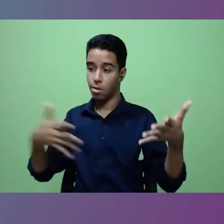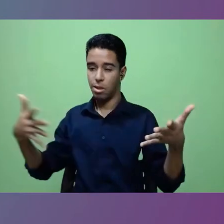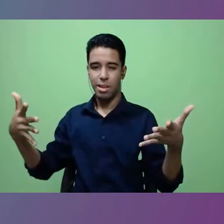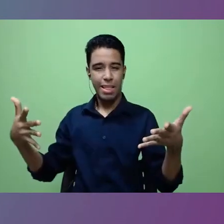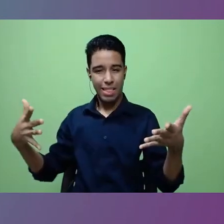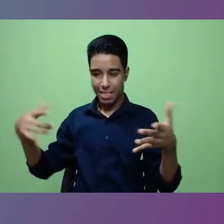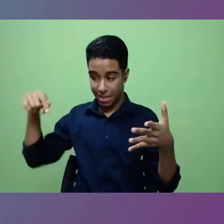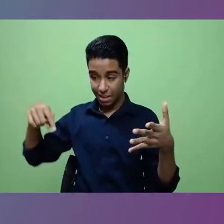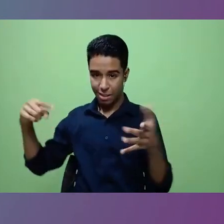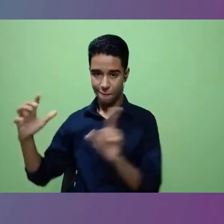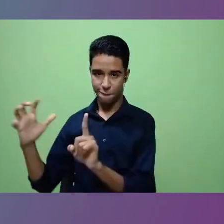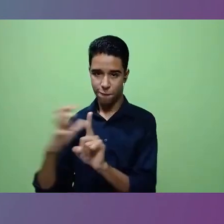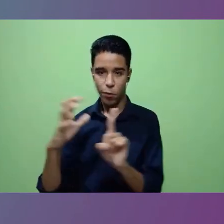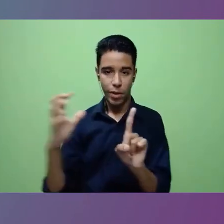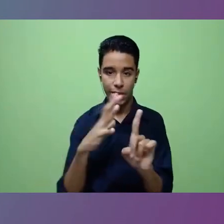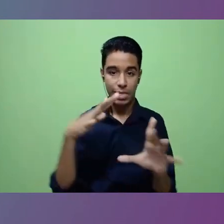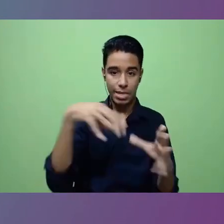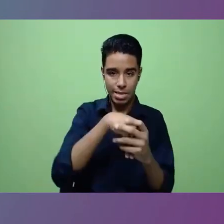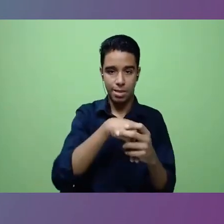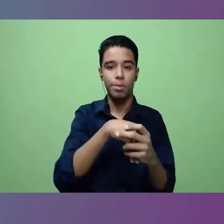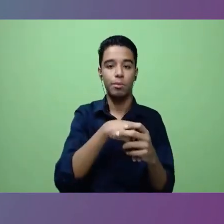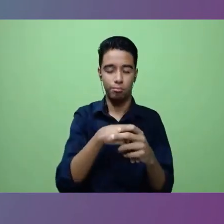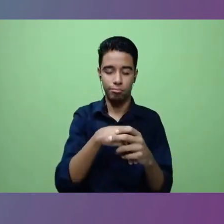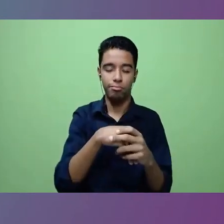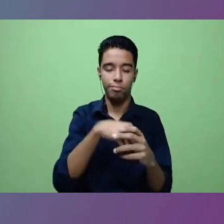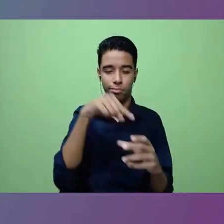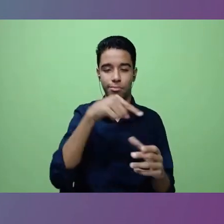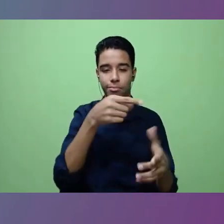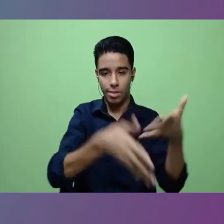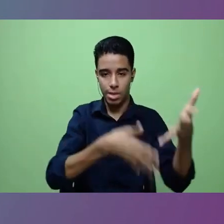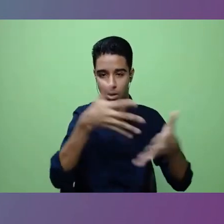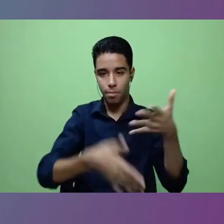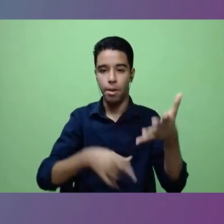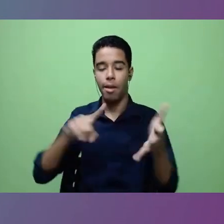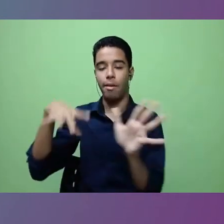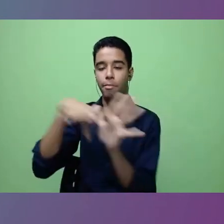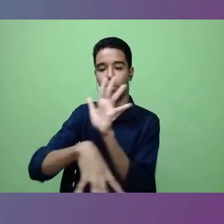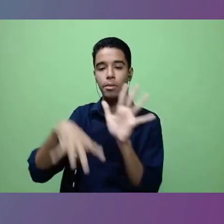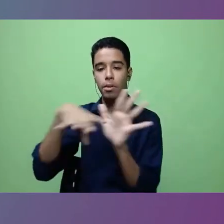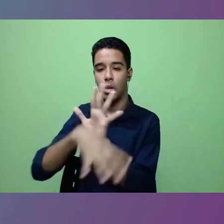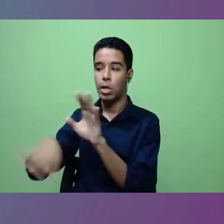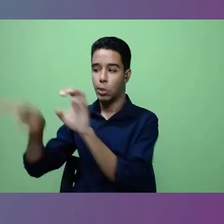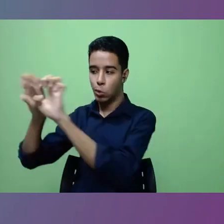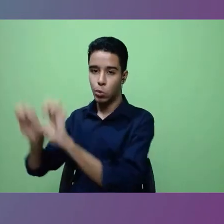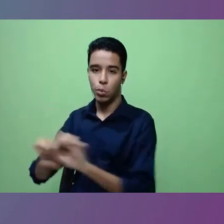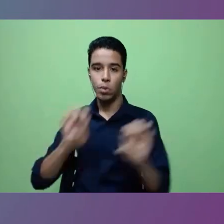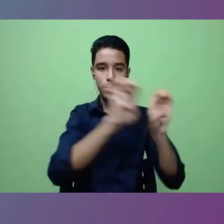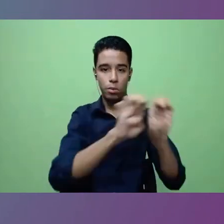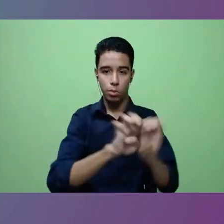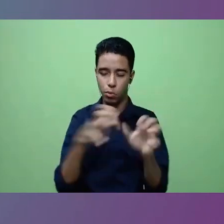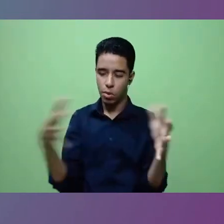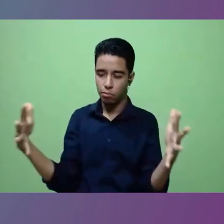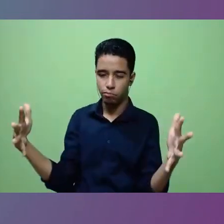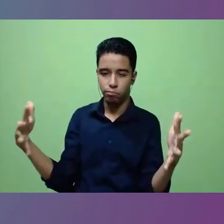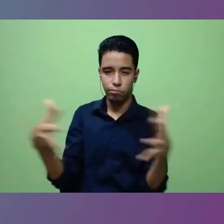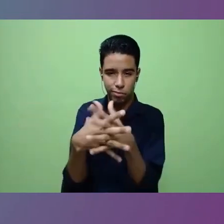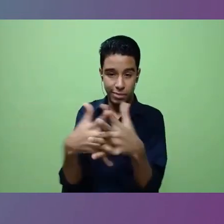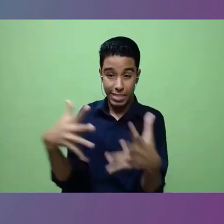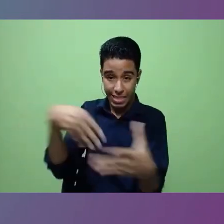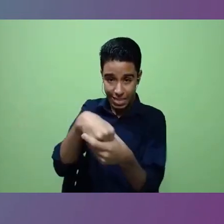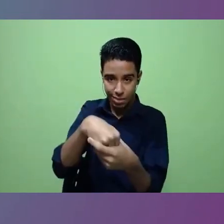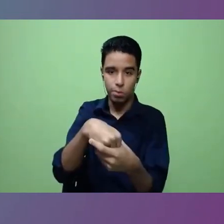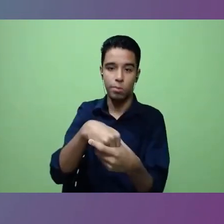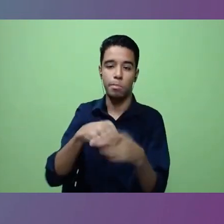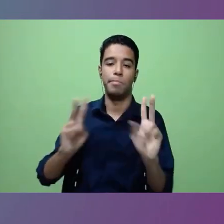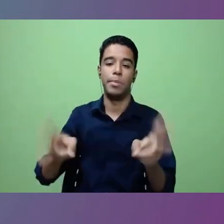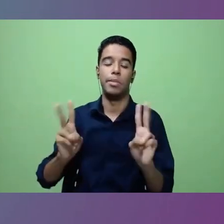e colocasse dentro da Libras. Isso é português sinalizado. Tradução palavra por palavra é outra coisa. Quando eu falo tradução palavra